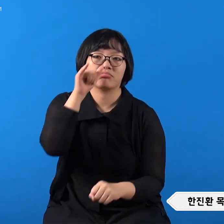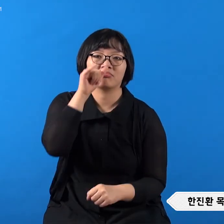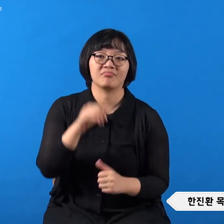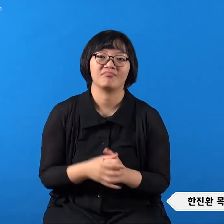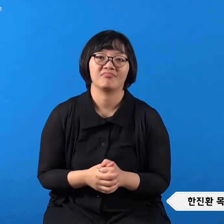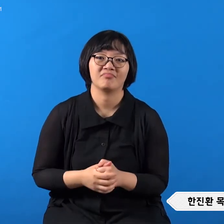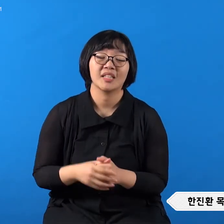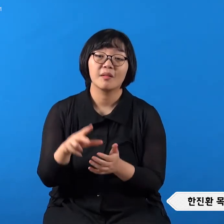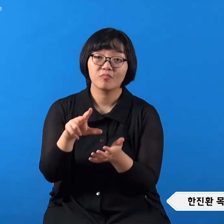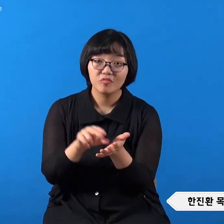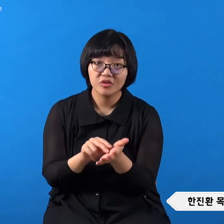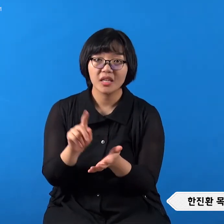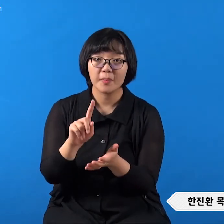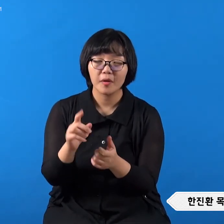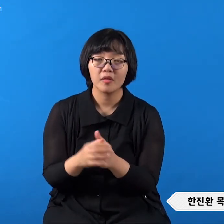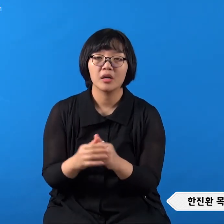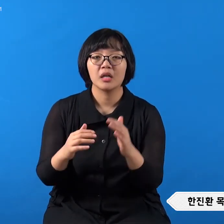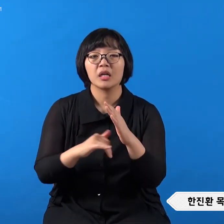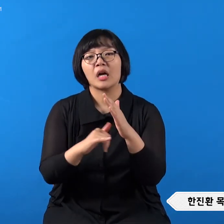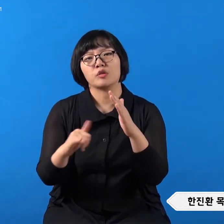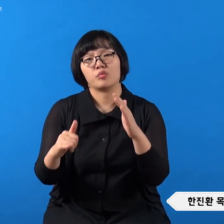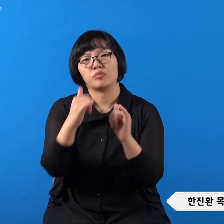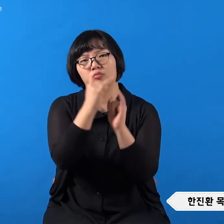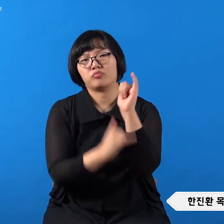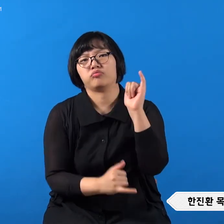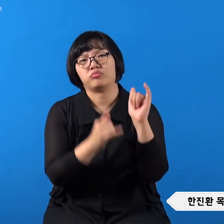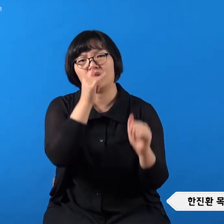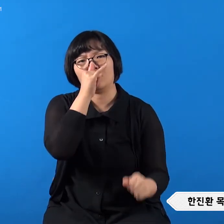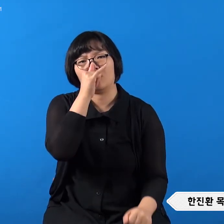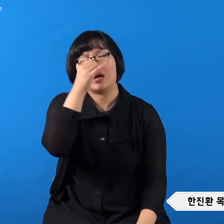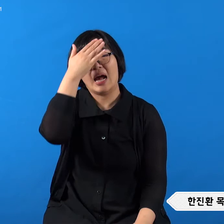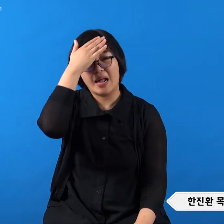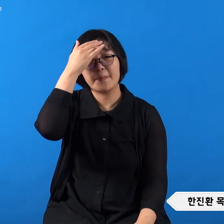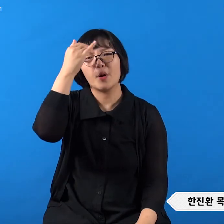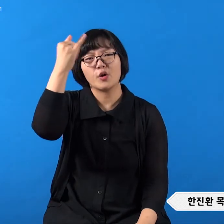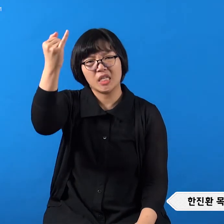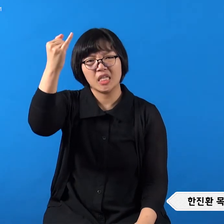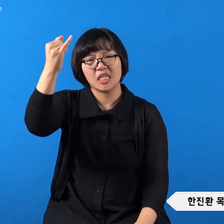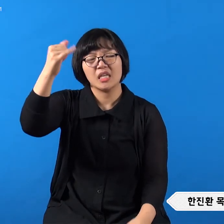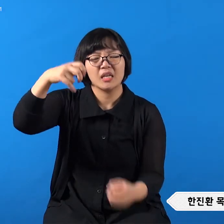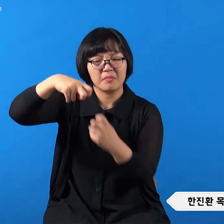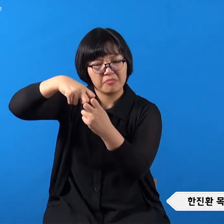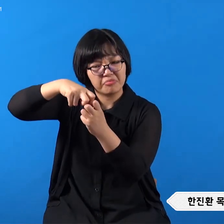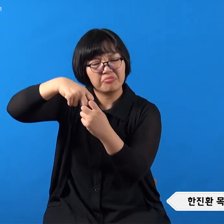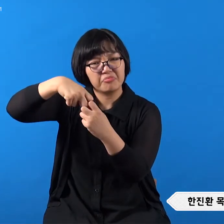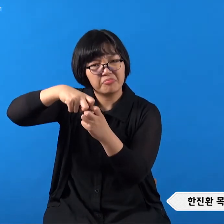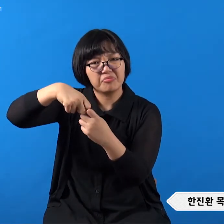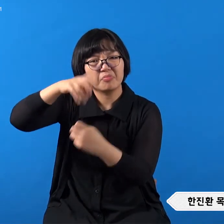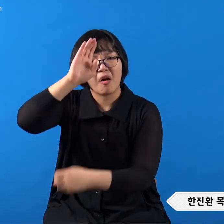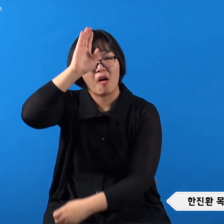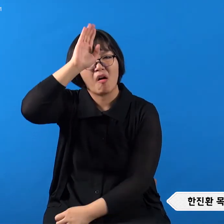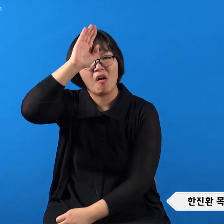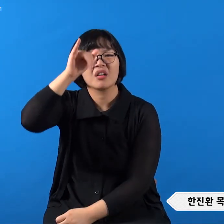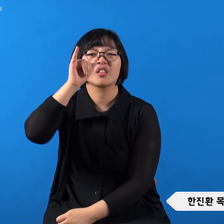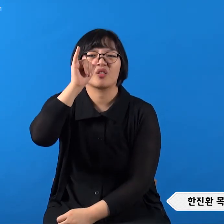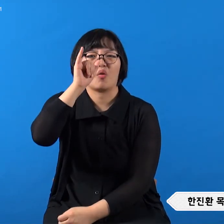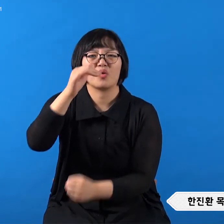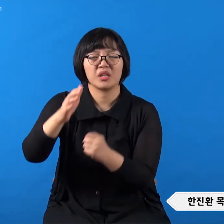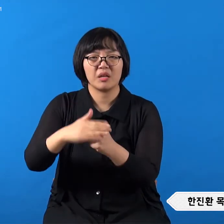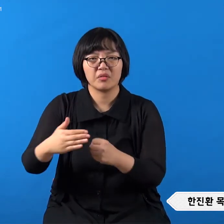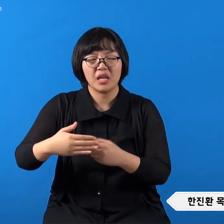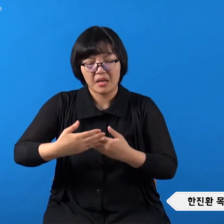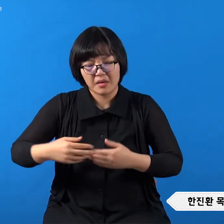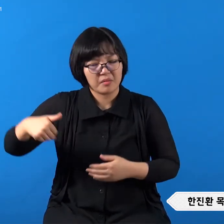문제는 바네사의 할머니도 그 같은 병으로 평생을, 그 할머니는 하반신 마비로